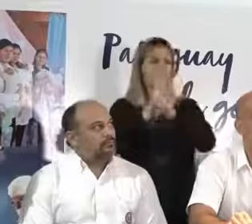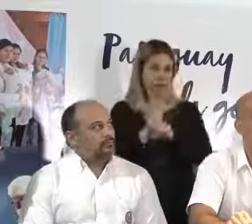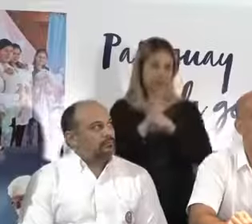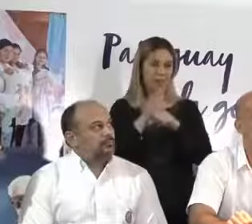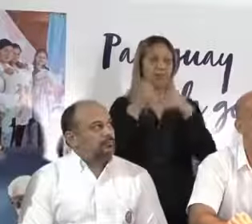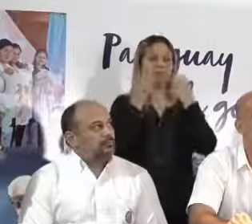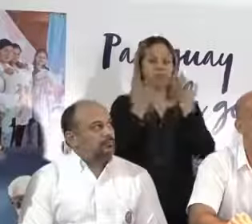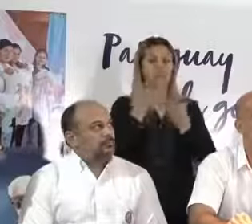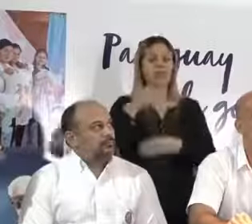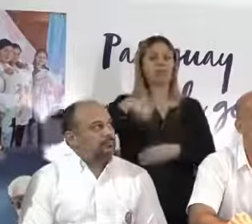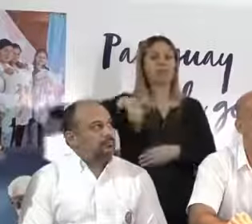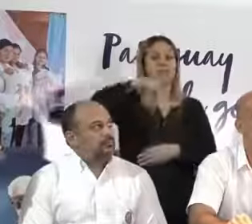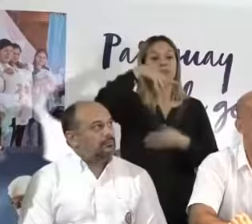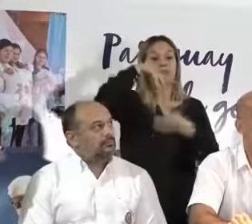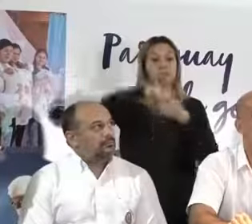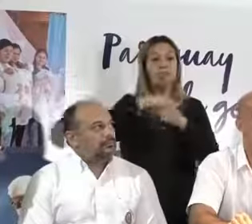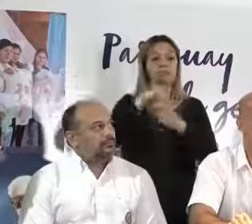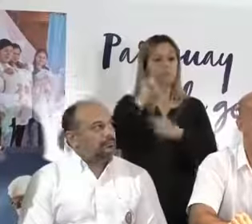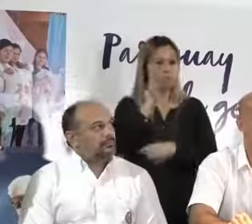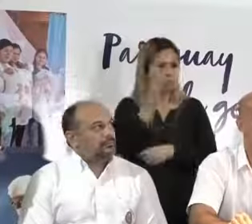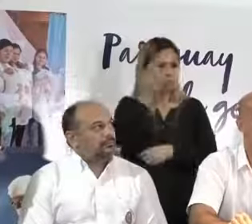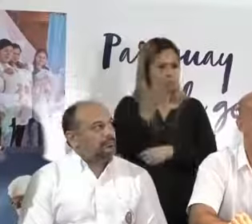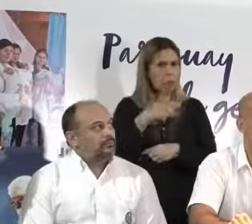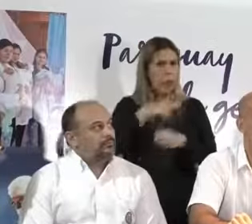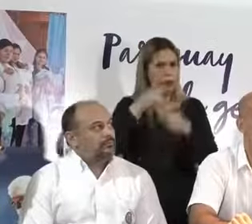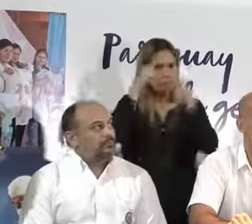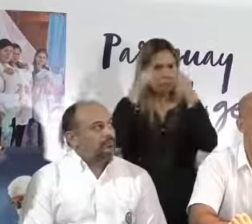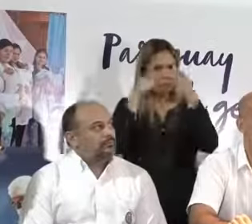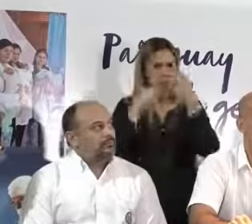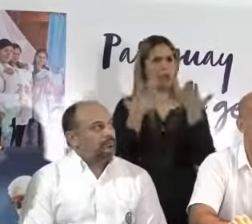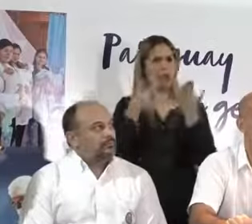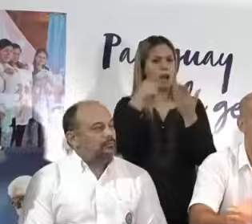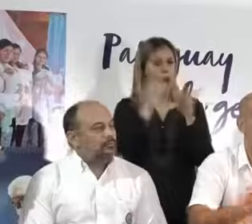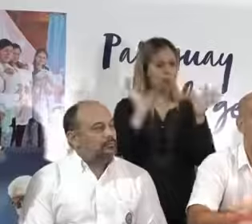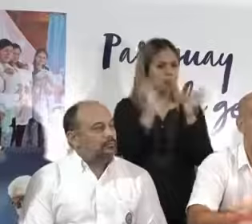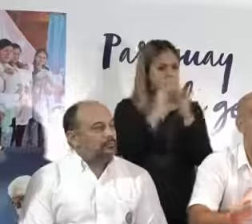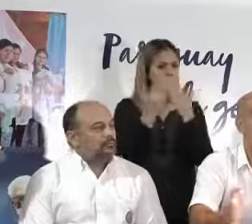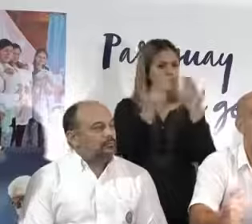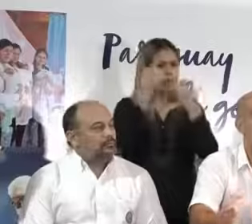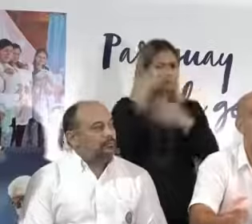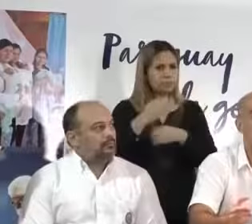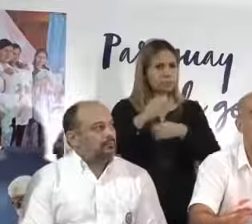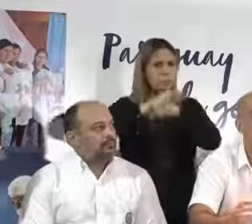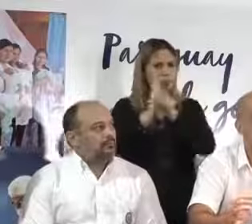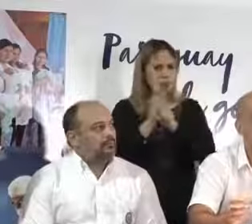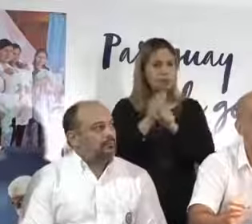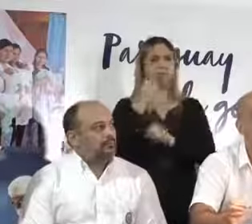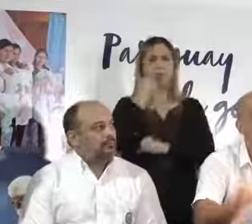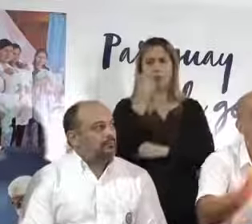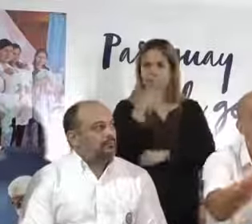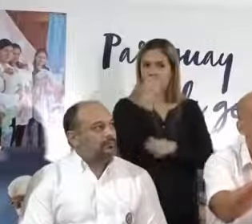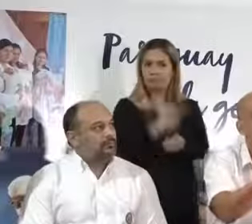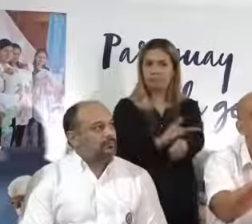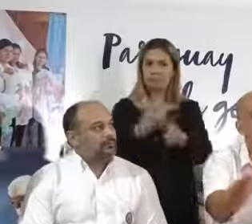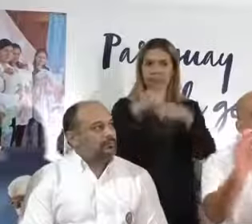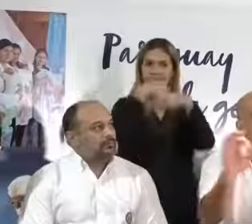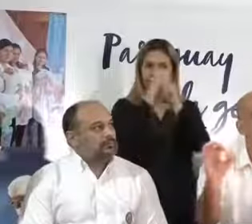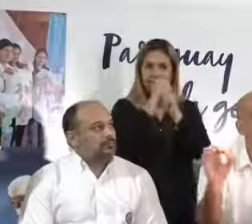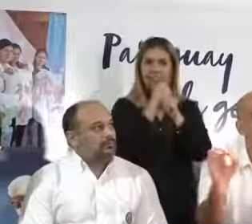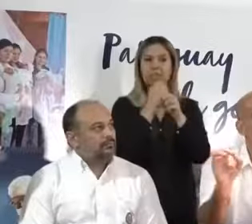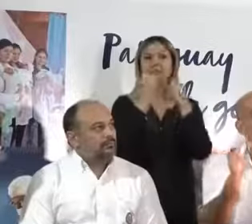decidió hacer la prueba pertinente en base a síntomas que estaban ocurriendo. Entonces, es muy importante tener clara